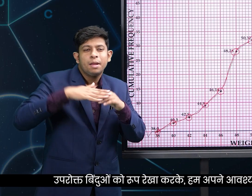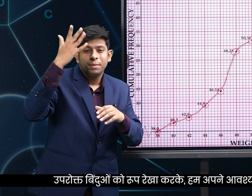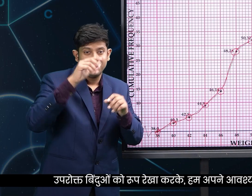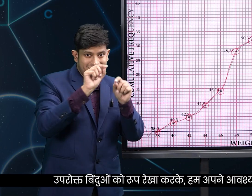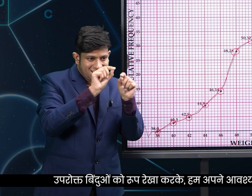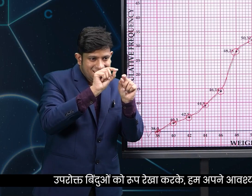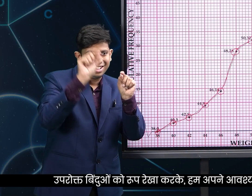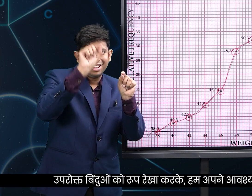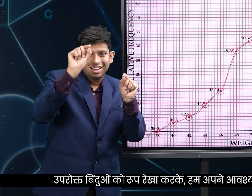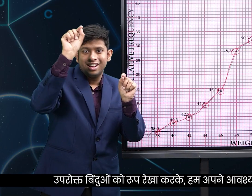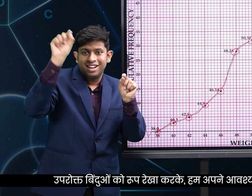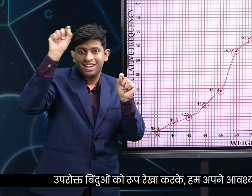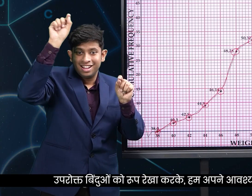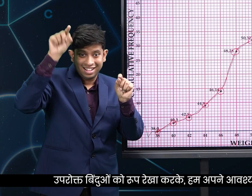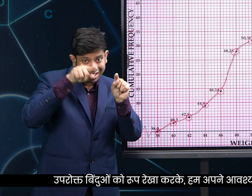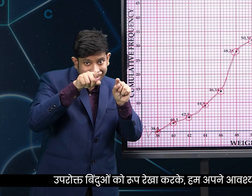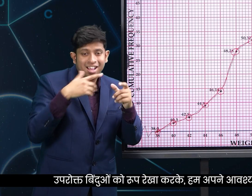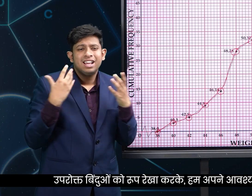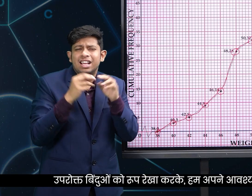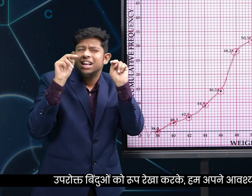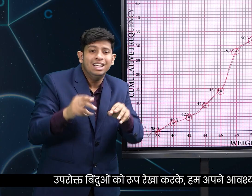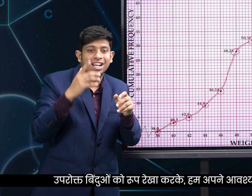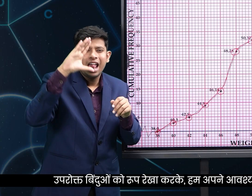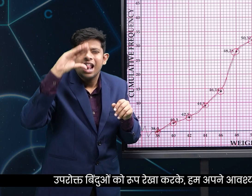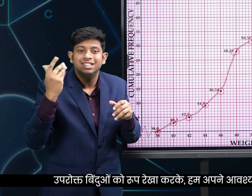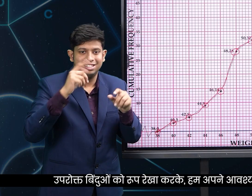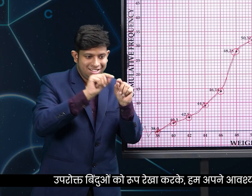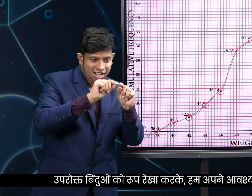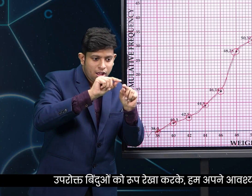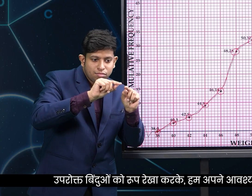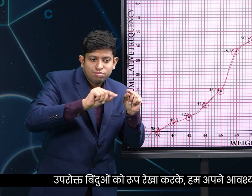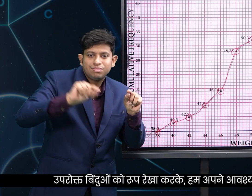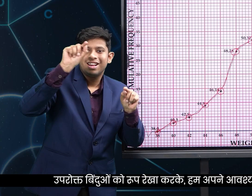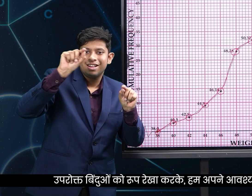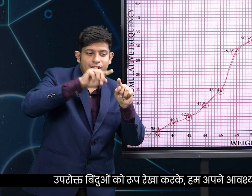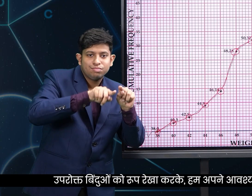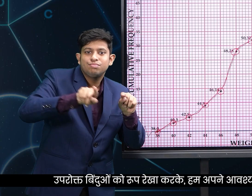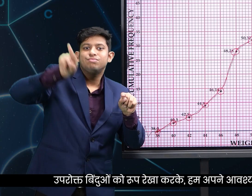उपरोक्त बिंदुओं को रूपरेखा करके हम अपने आवश्यक चाप विकर्ण से हम प्राप्त करते